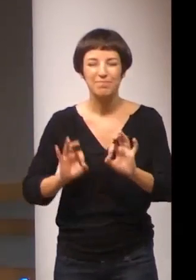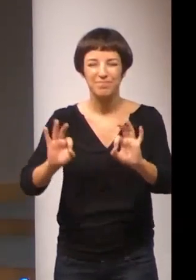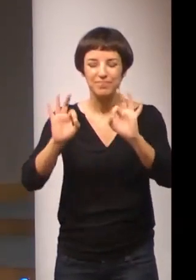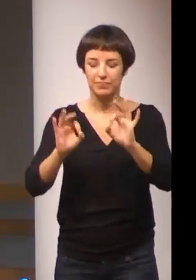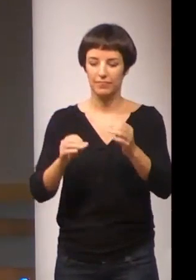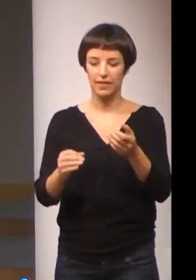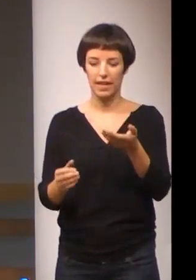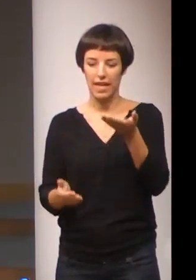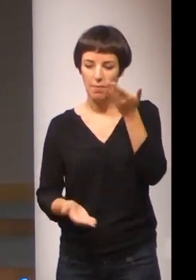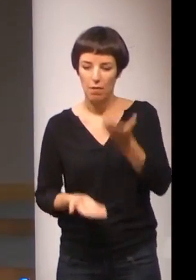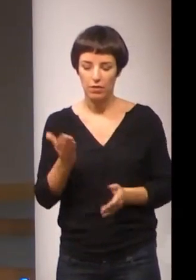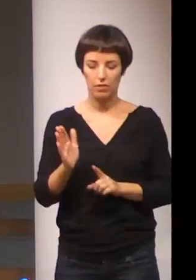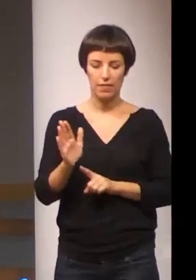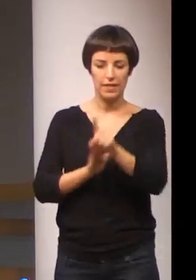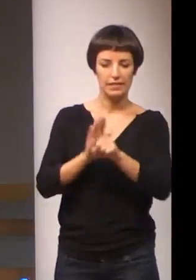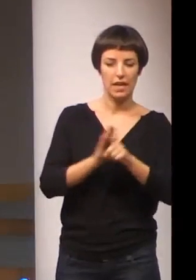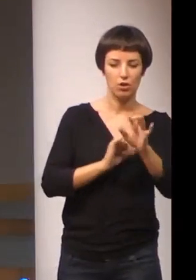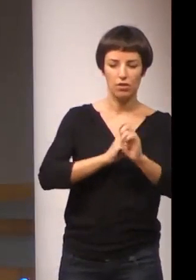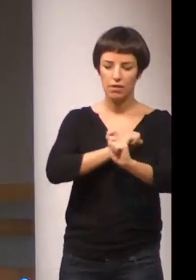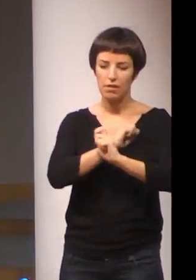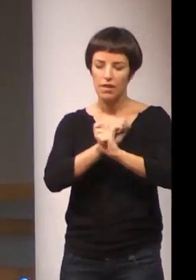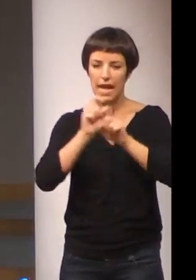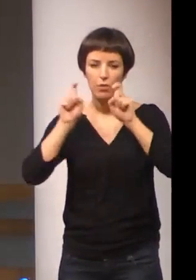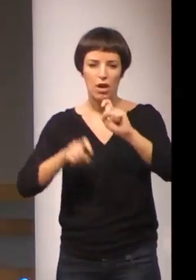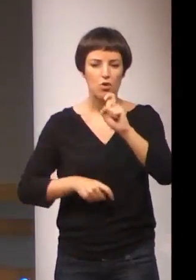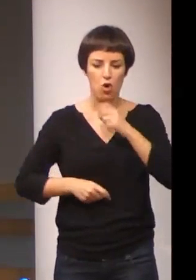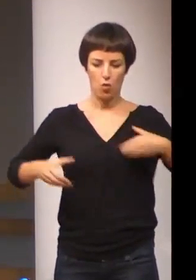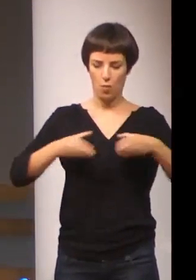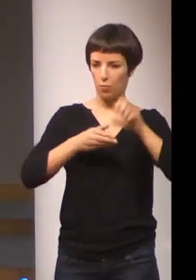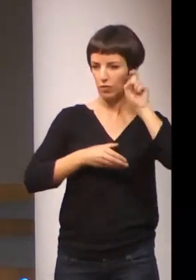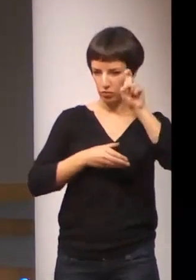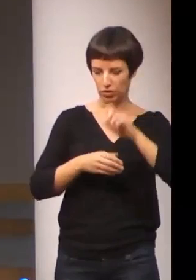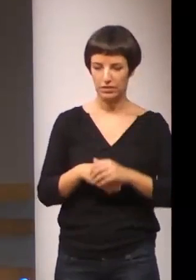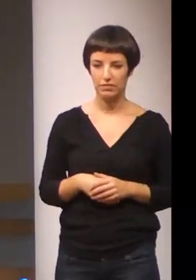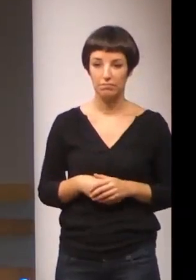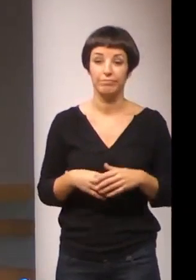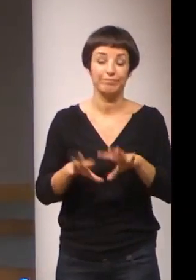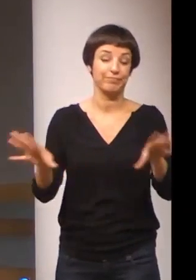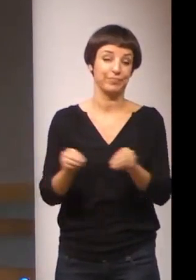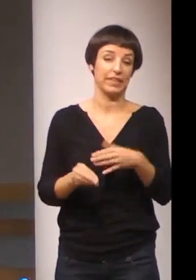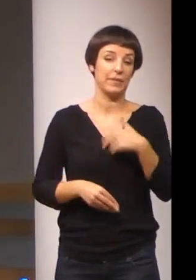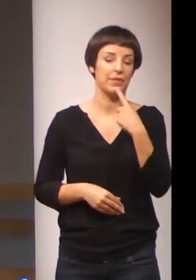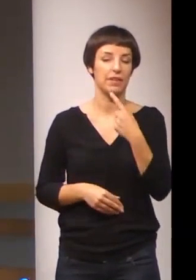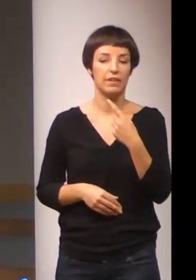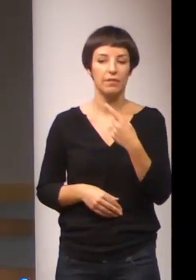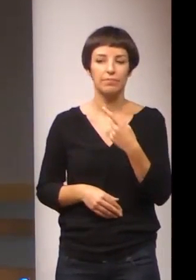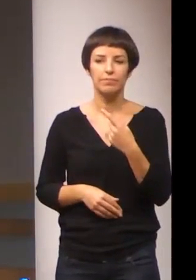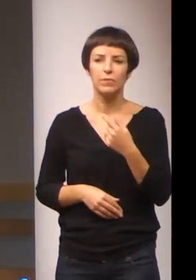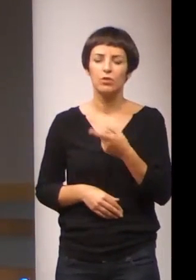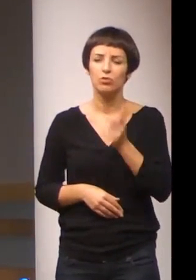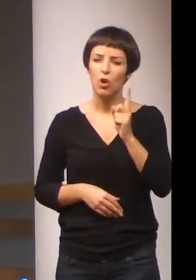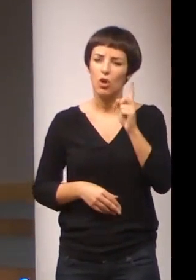evaluación de las estrategias educativas que utiliza el profesorado. Es decir, no solamente poner el énfasis